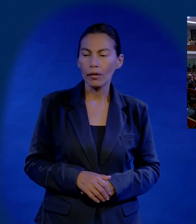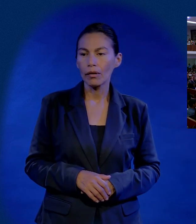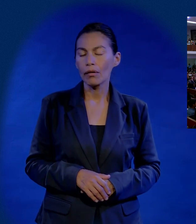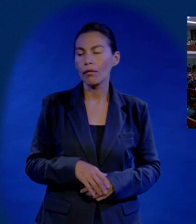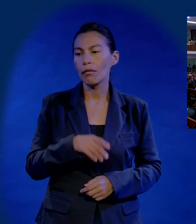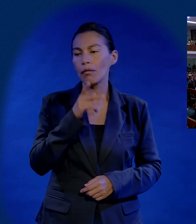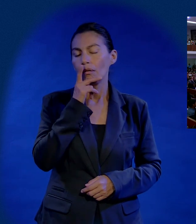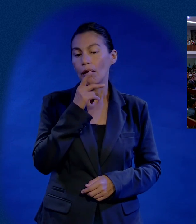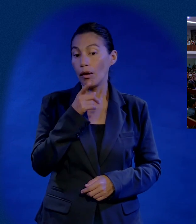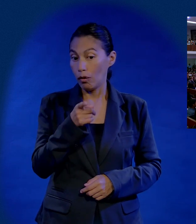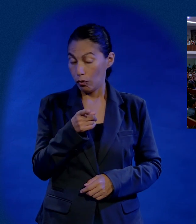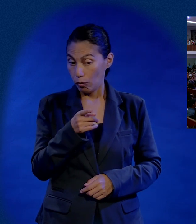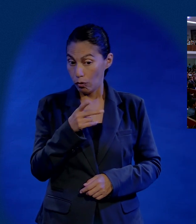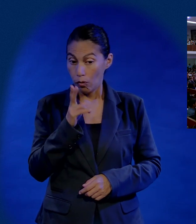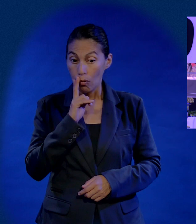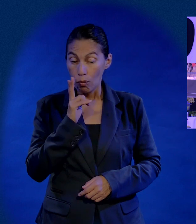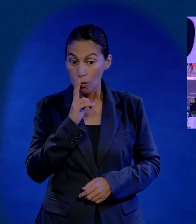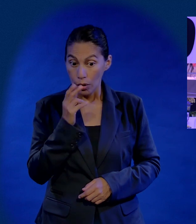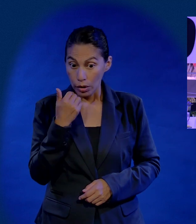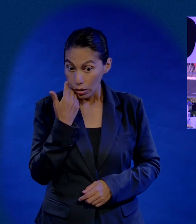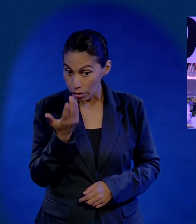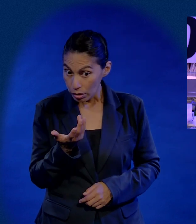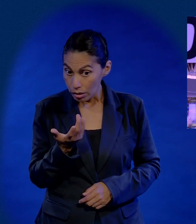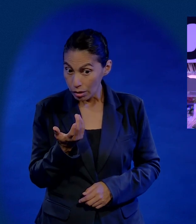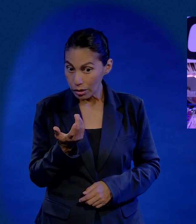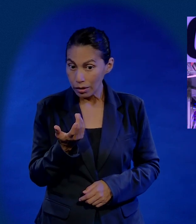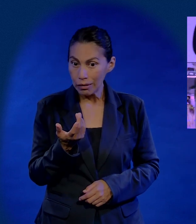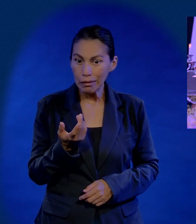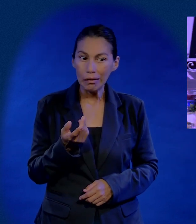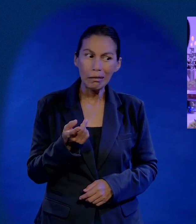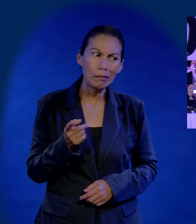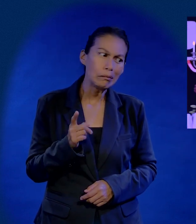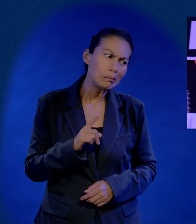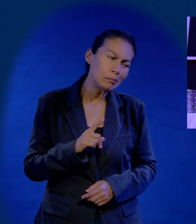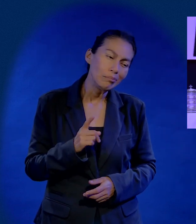Así que querías fumar. No, pues